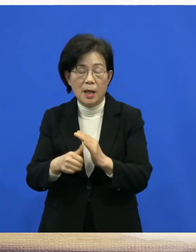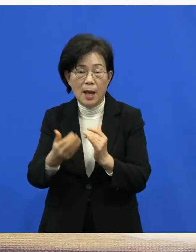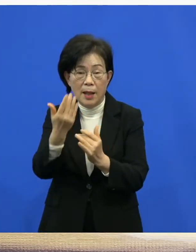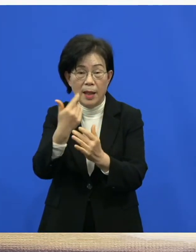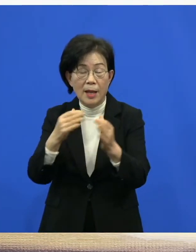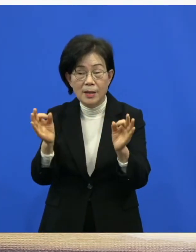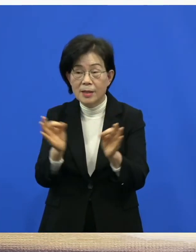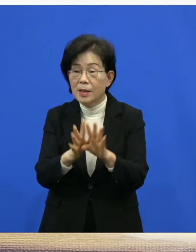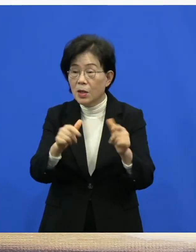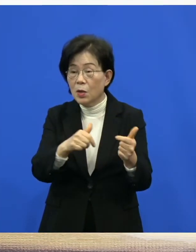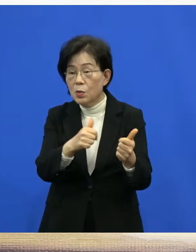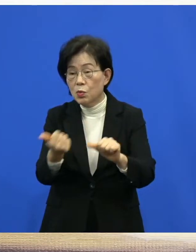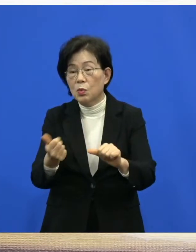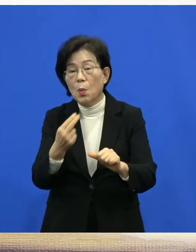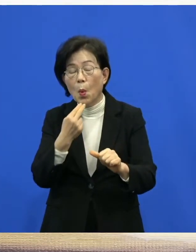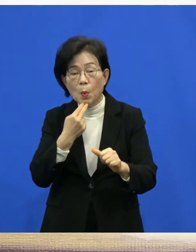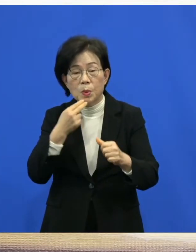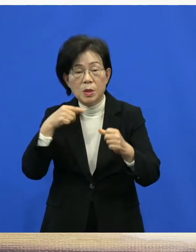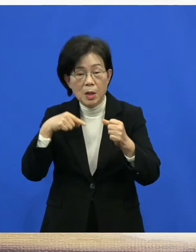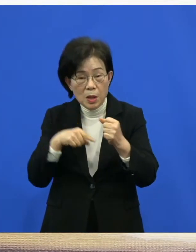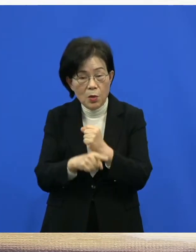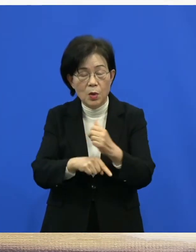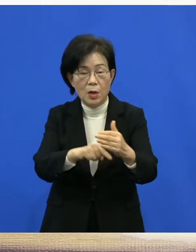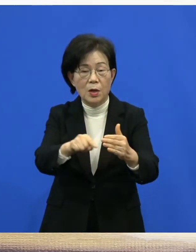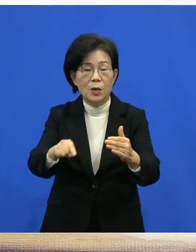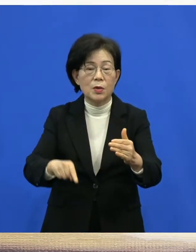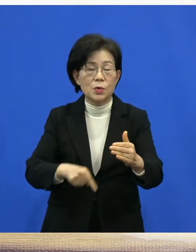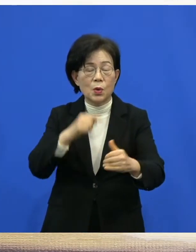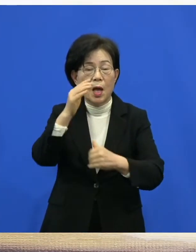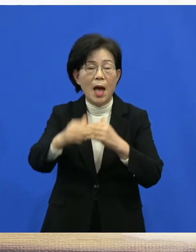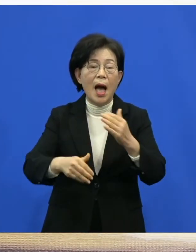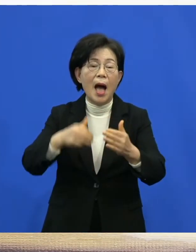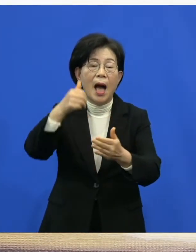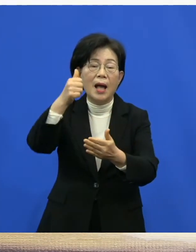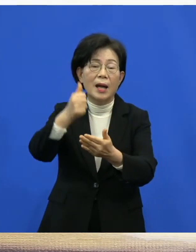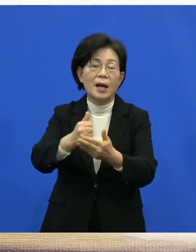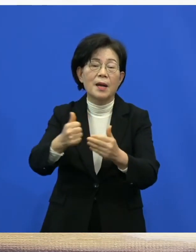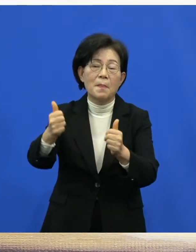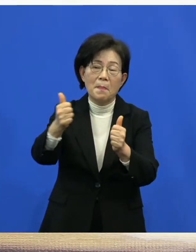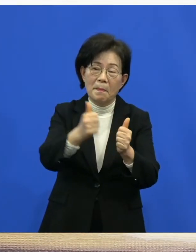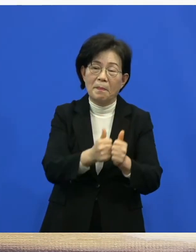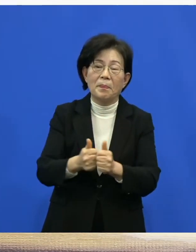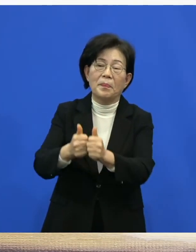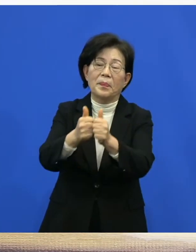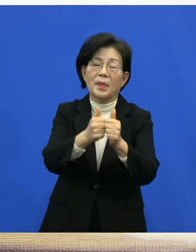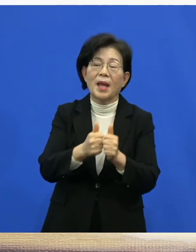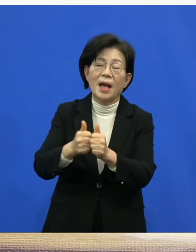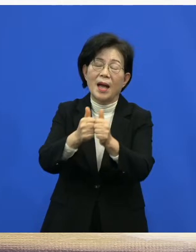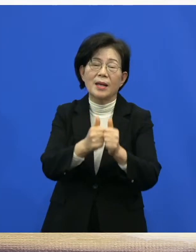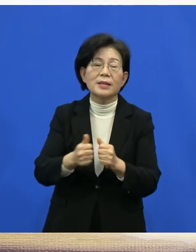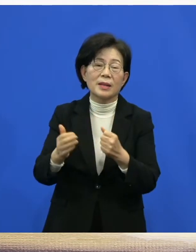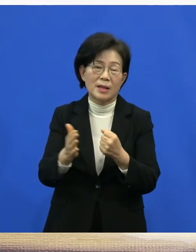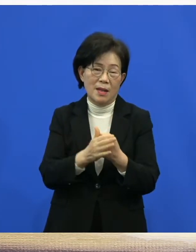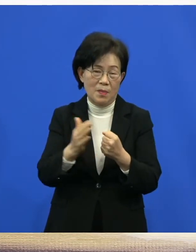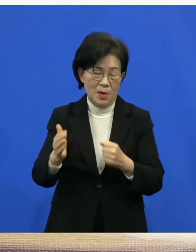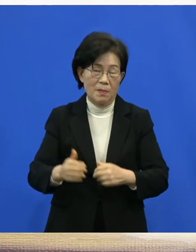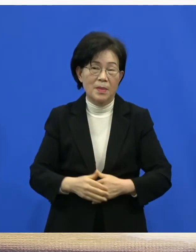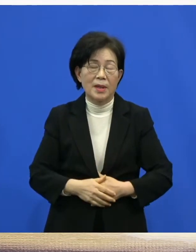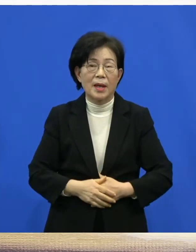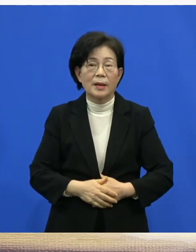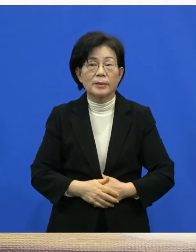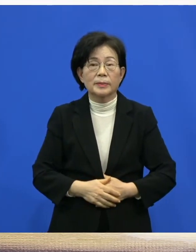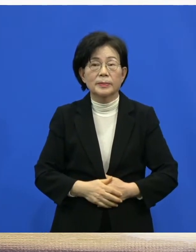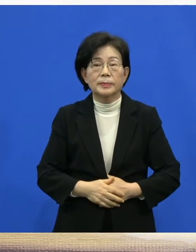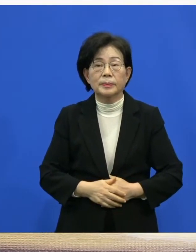않고 죽지도 않았던 것은 그 속에 하나님이 함께 하셨기 때문에.